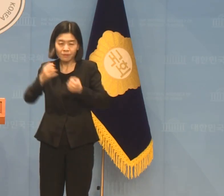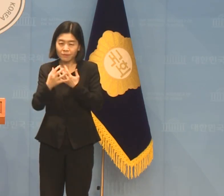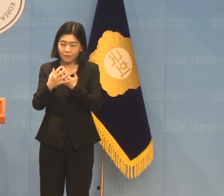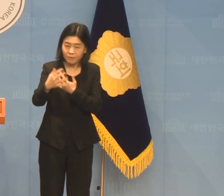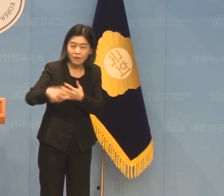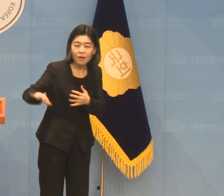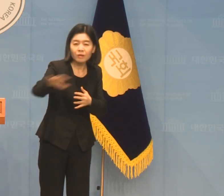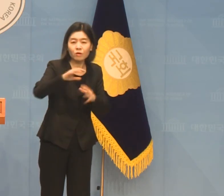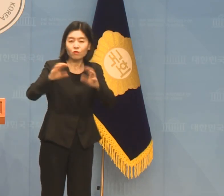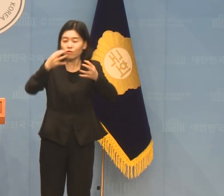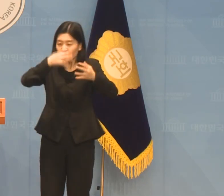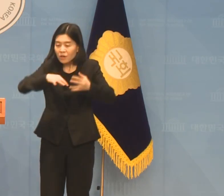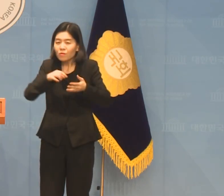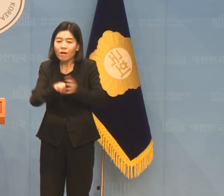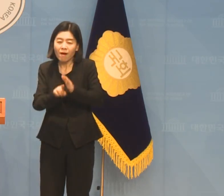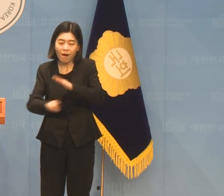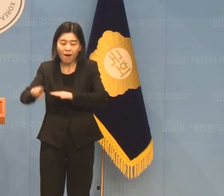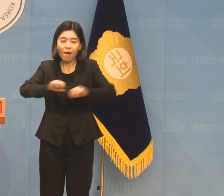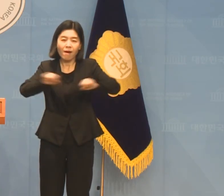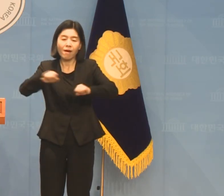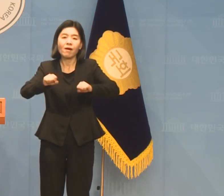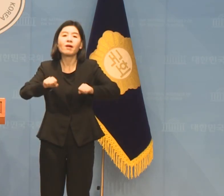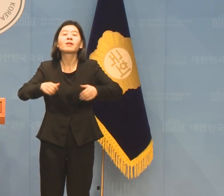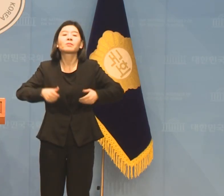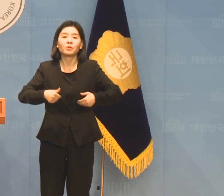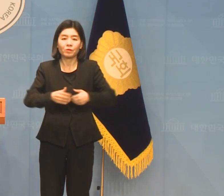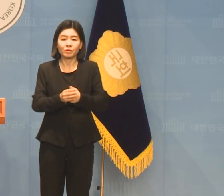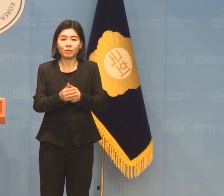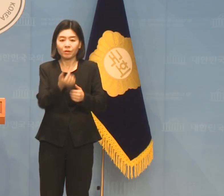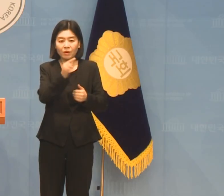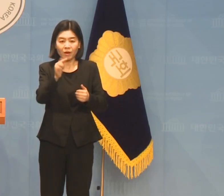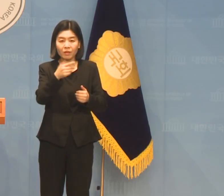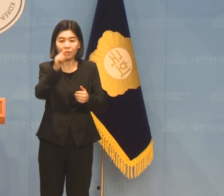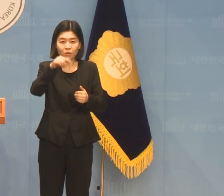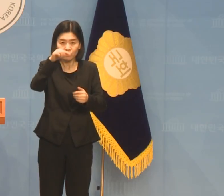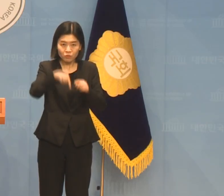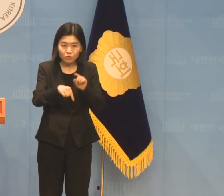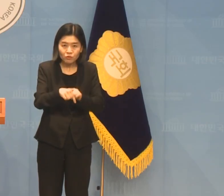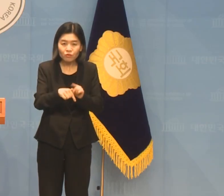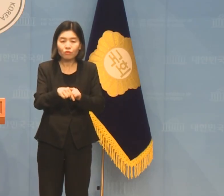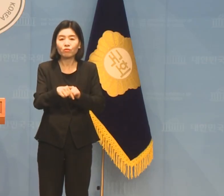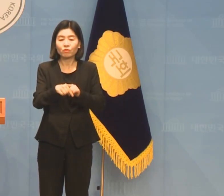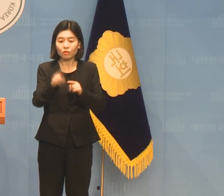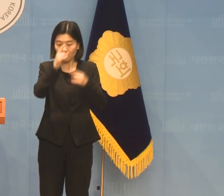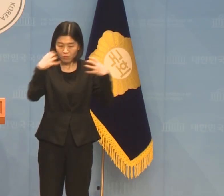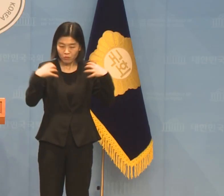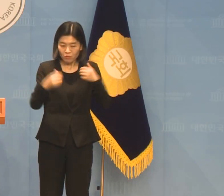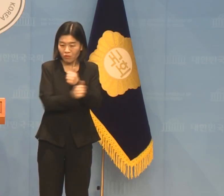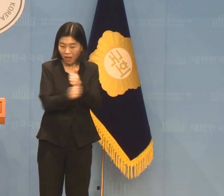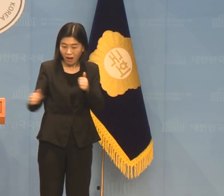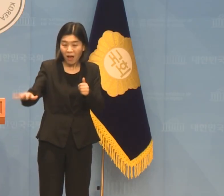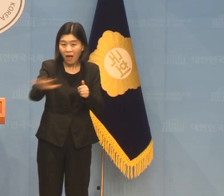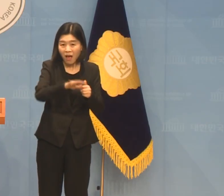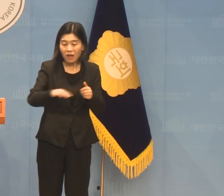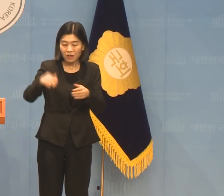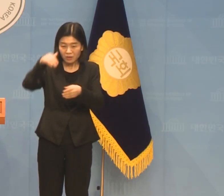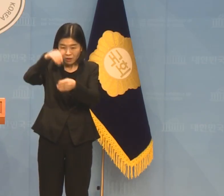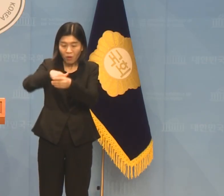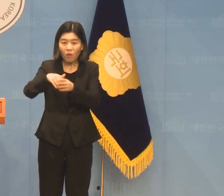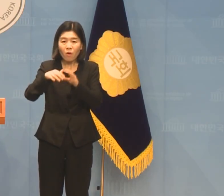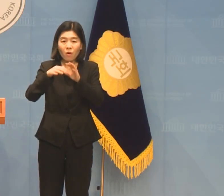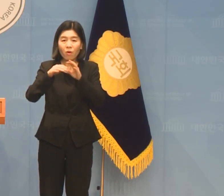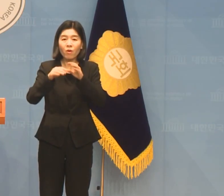위해 나서야 합니다. 한덕수 내각은 선거관리 내각을 선언하고 일체